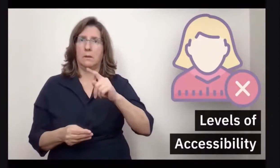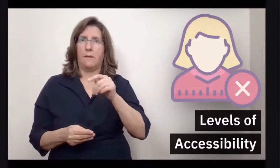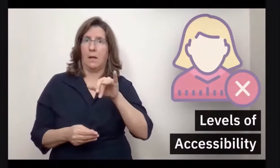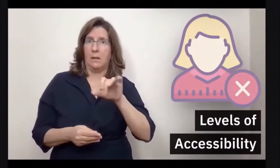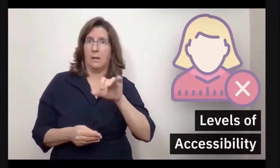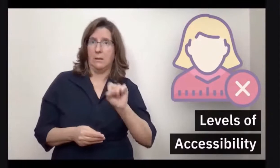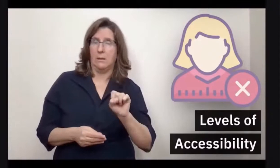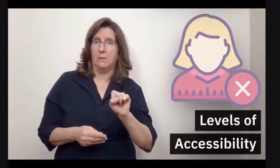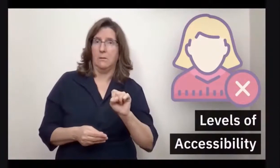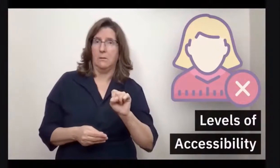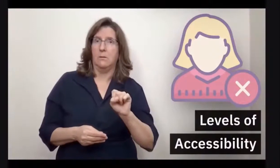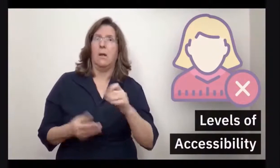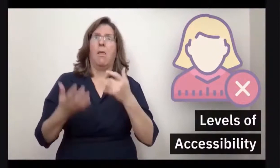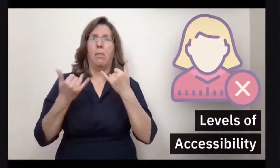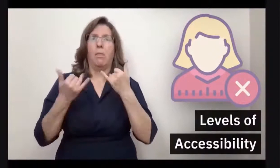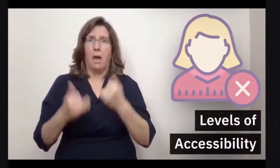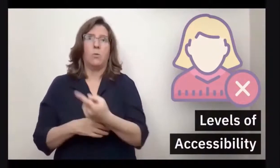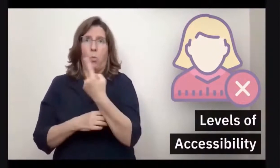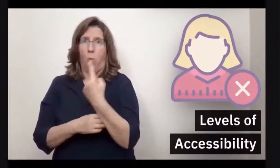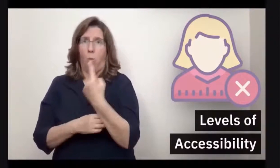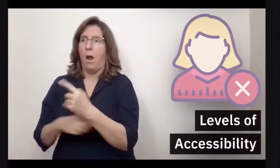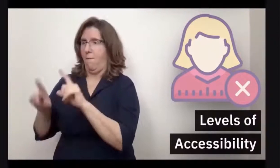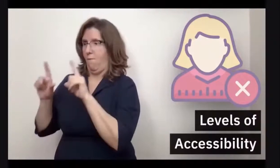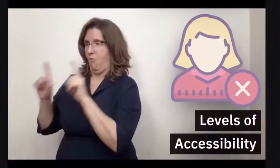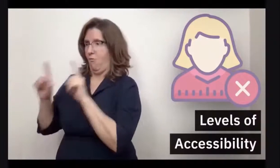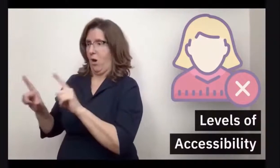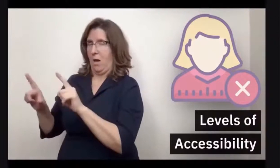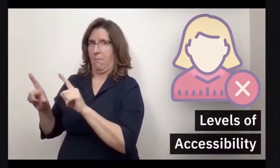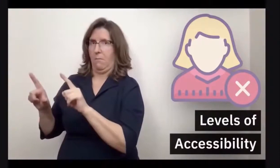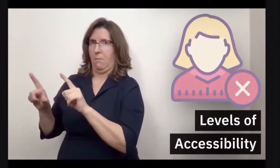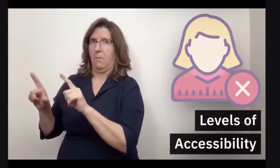Ahora quiero explorar los niveles de la accesibilidad.